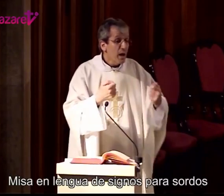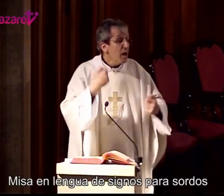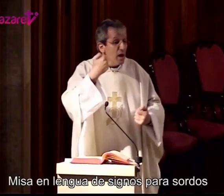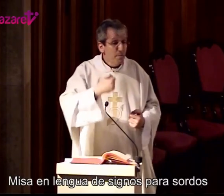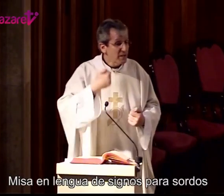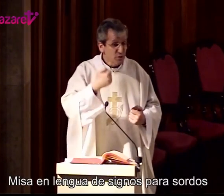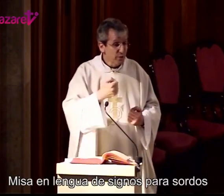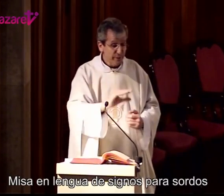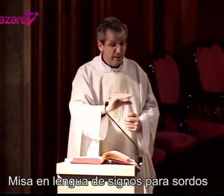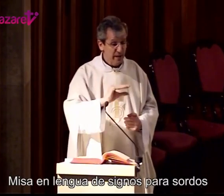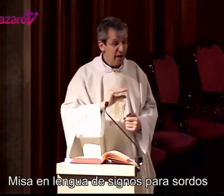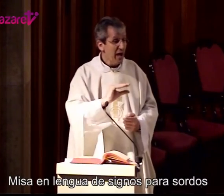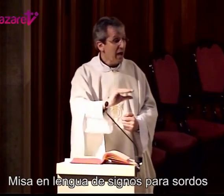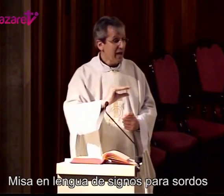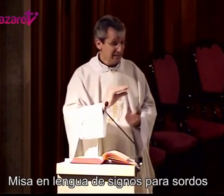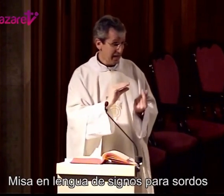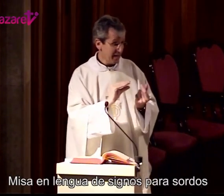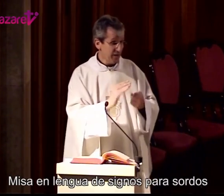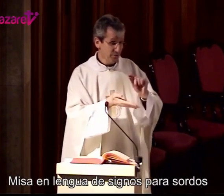El pastor asalariado,